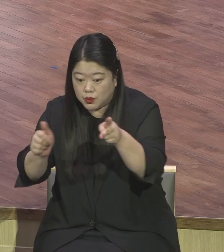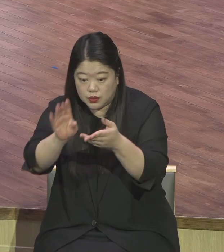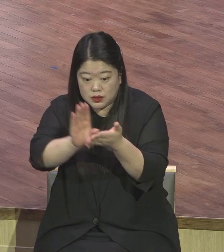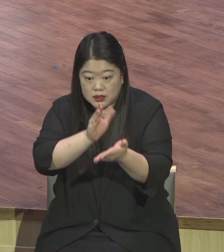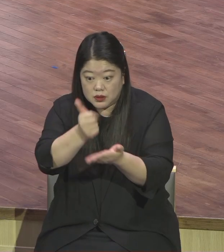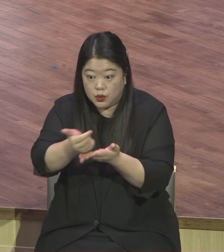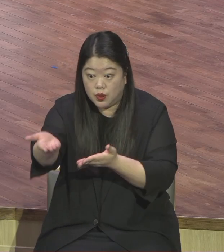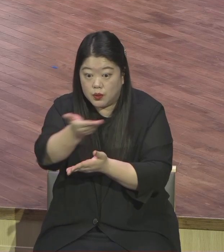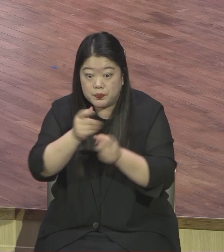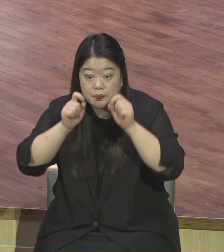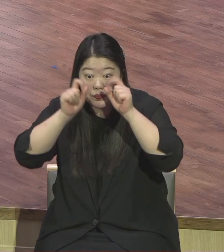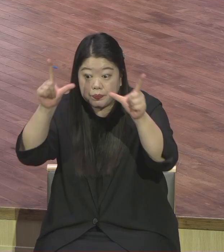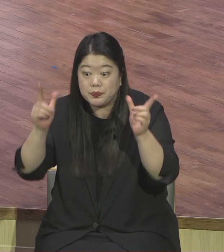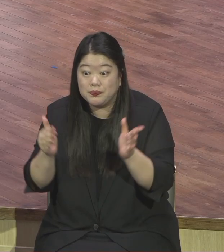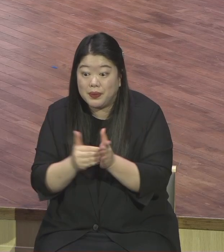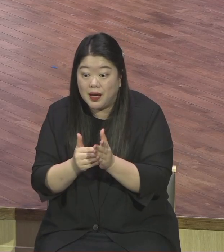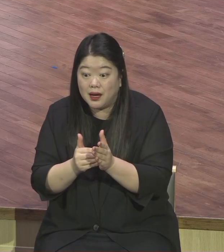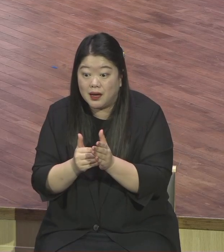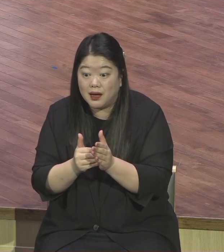속아서 되겠어요?